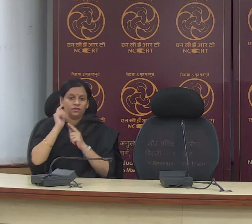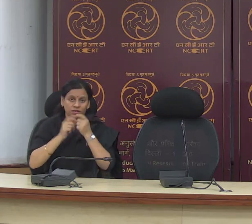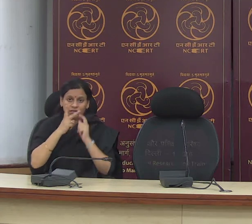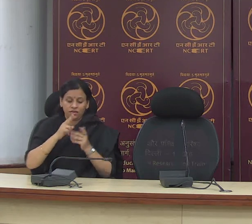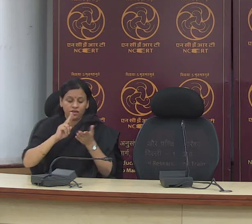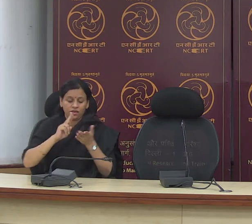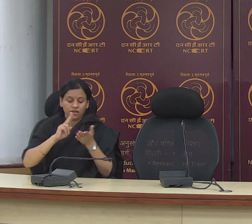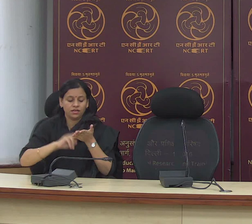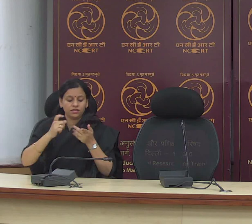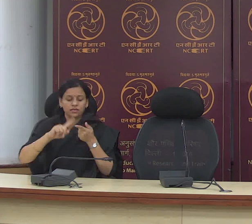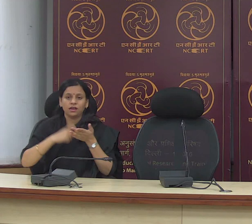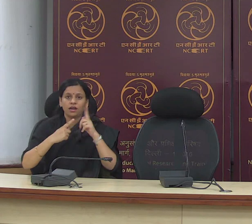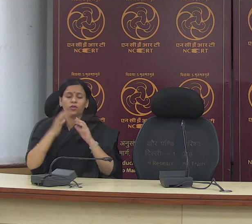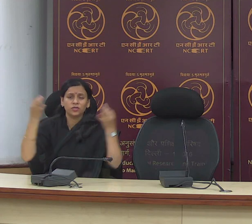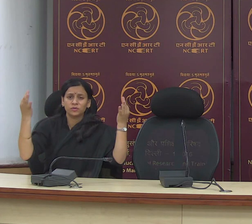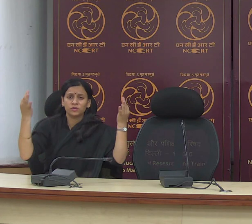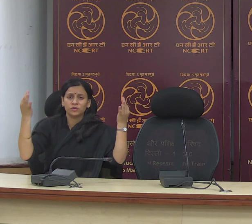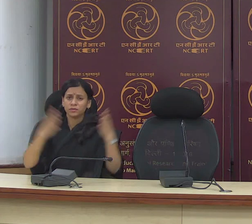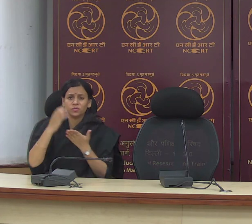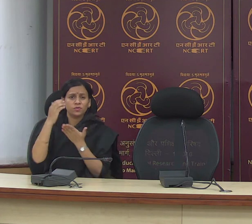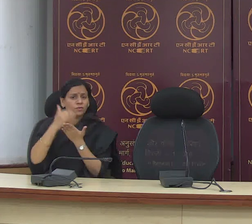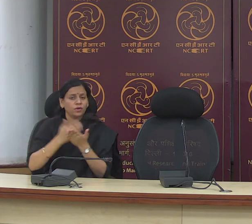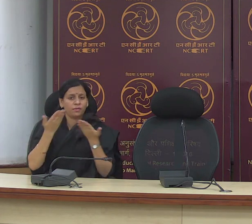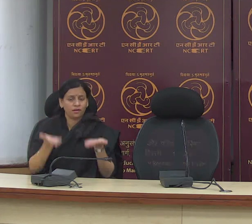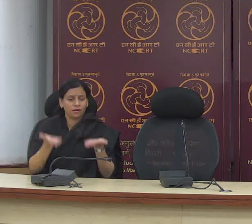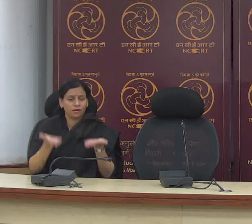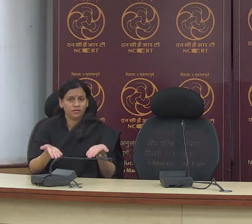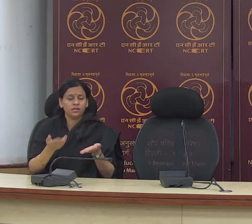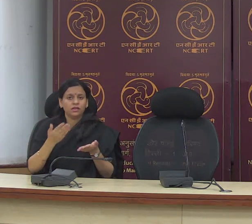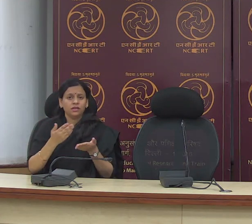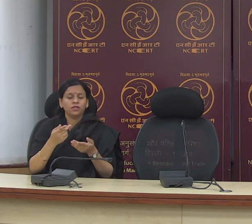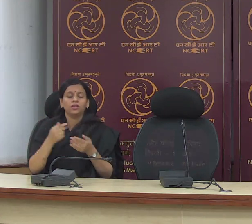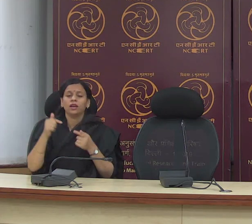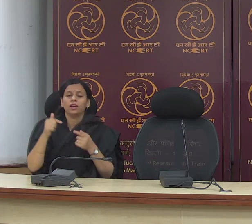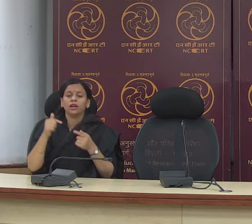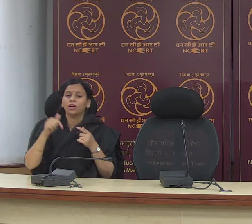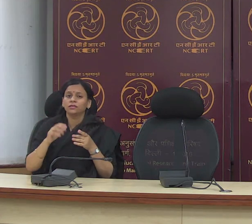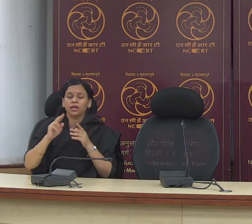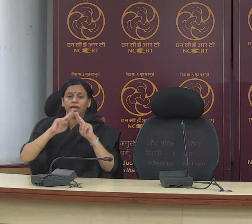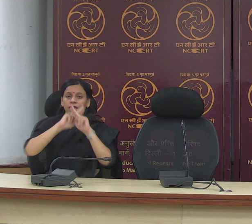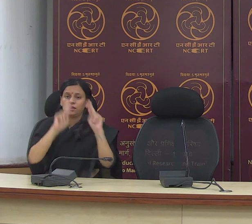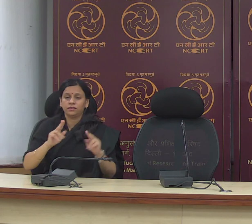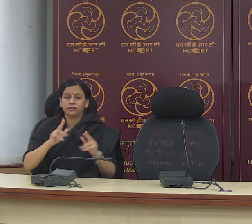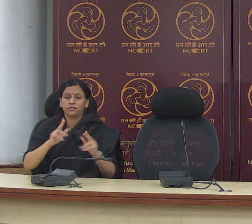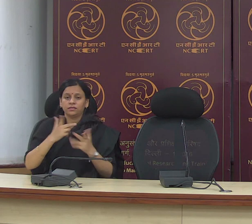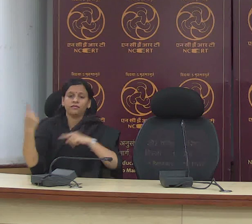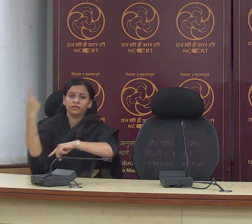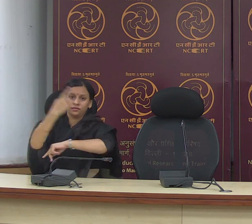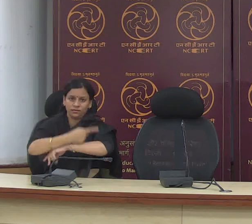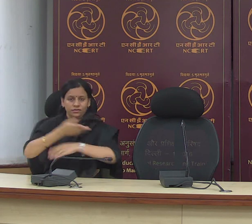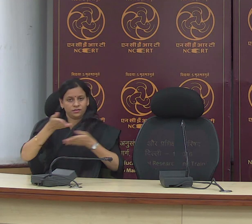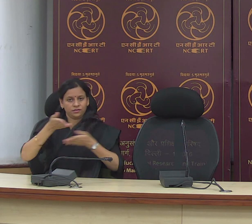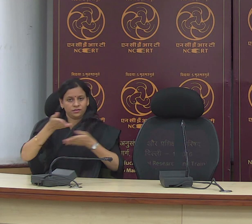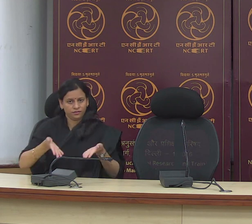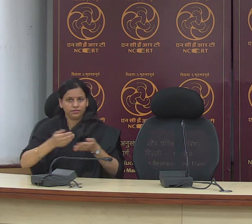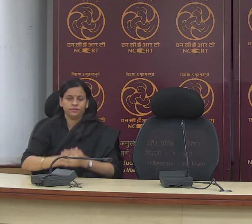सीआईईटी एनसीईआरटी की ओर से एक विशेष पेशकश, जिसको कि हम लेकर आए हैं अंतर्राष्ट्रीय सांकेतिक भाषा दिवस के